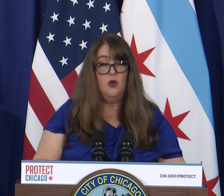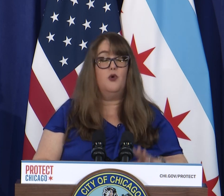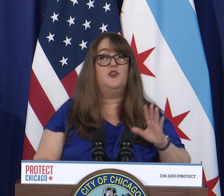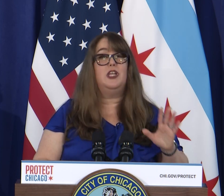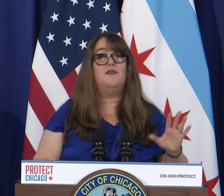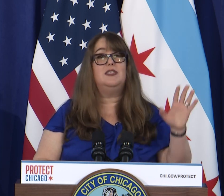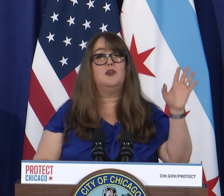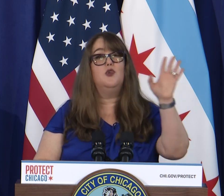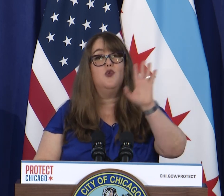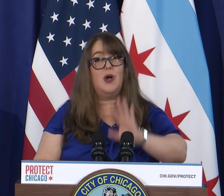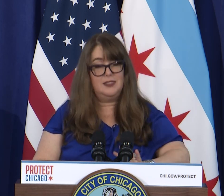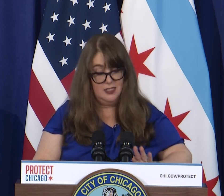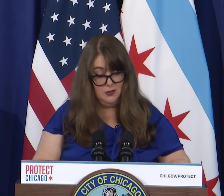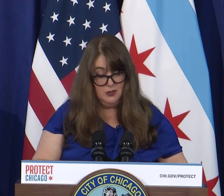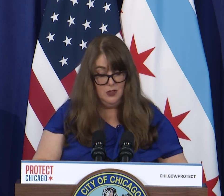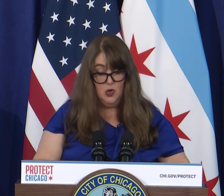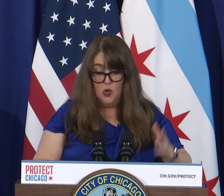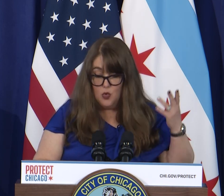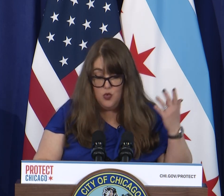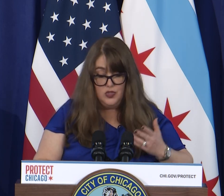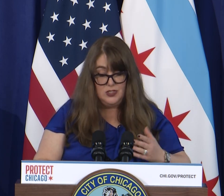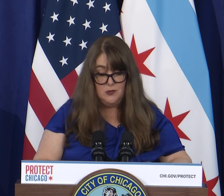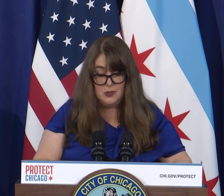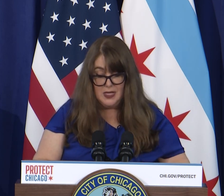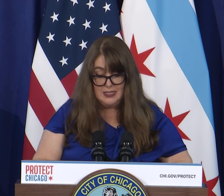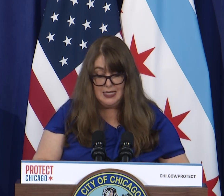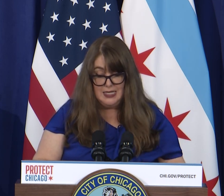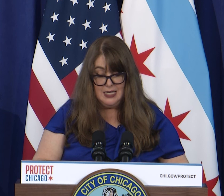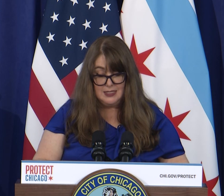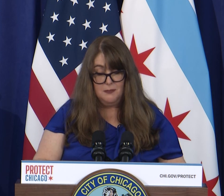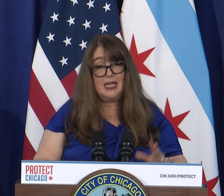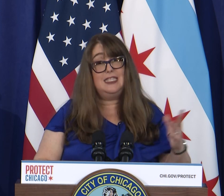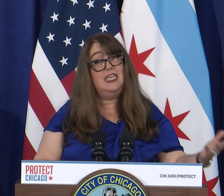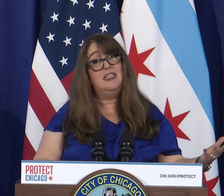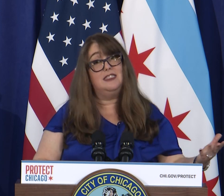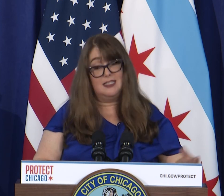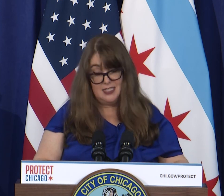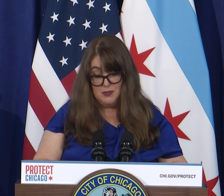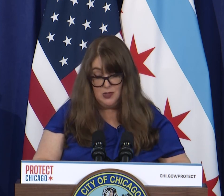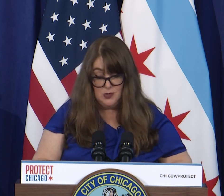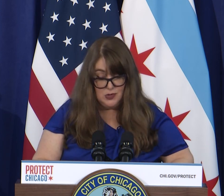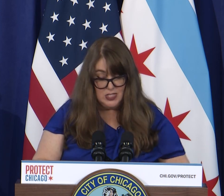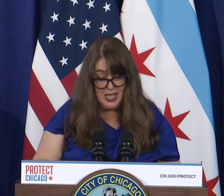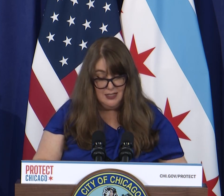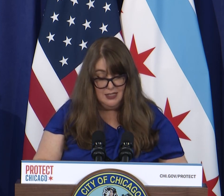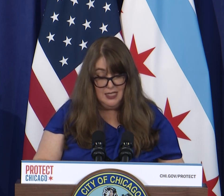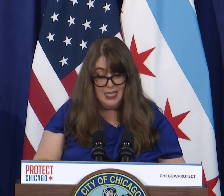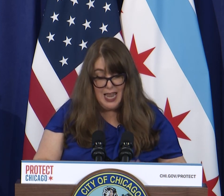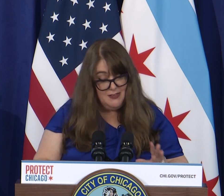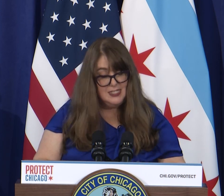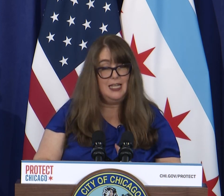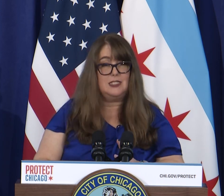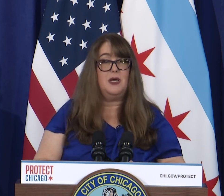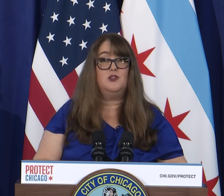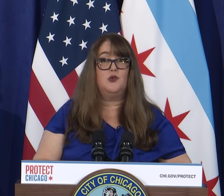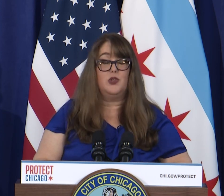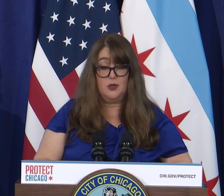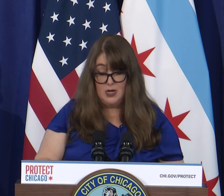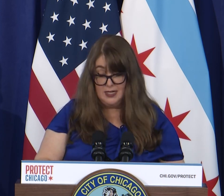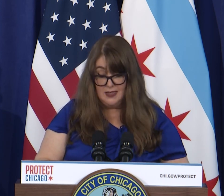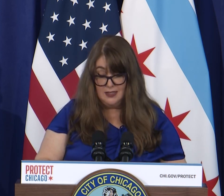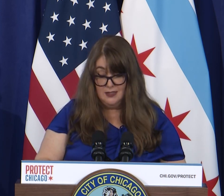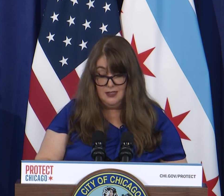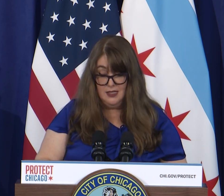contagios. Otra vez con lo básico. Use sus mascarillas, practique distanciamiento social, lávese las manos